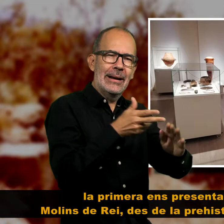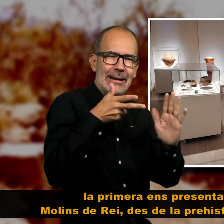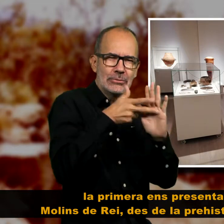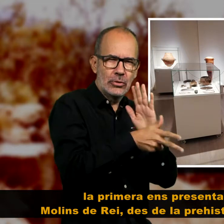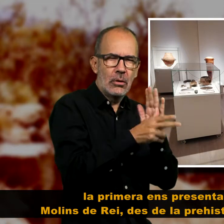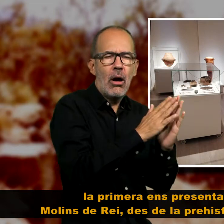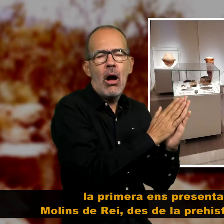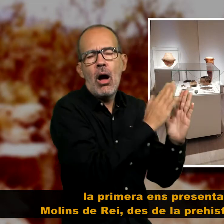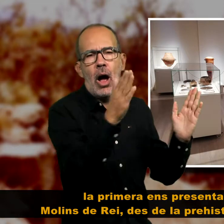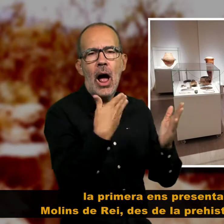XX.